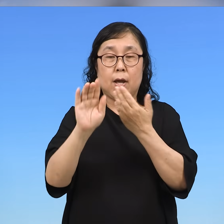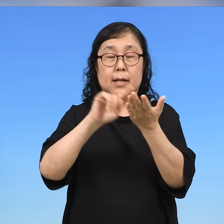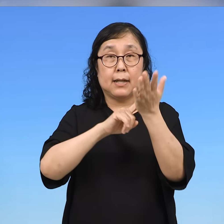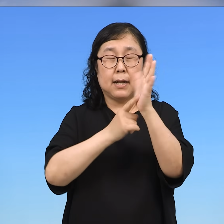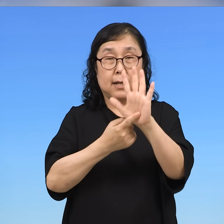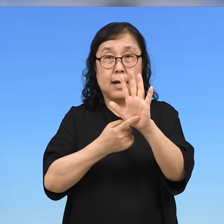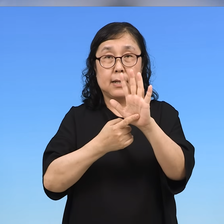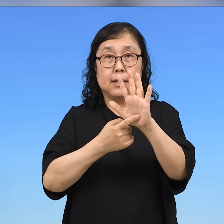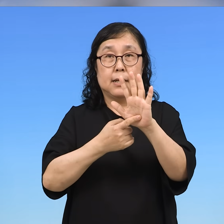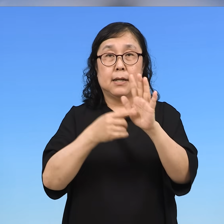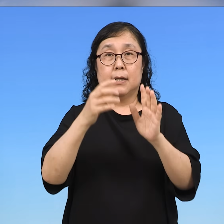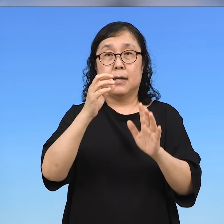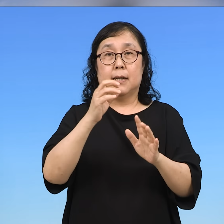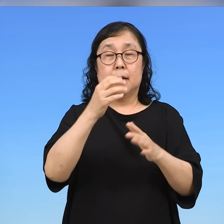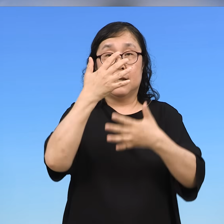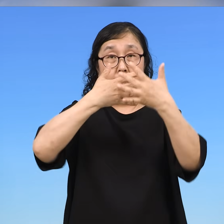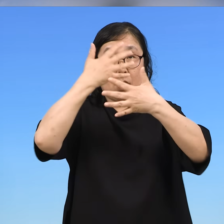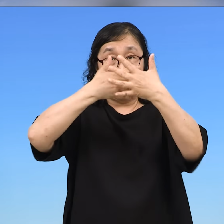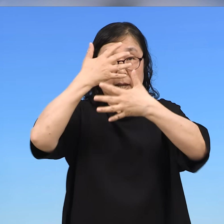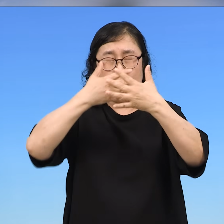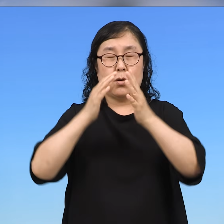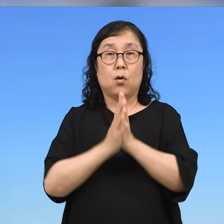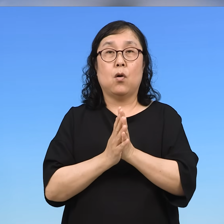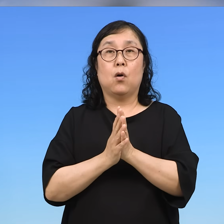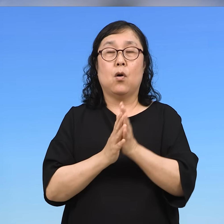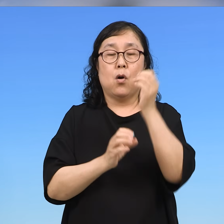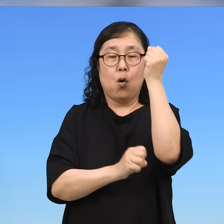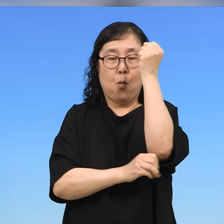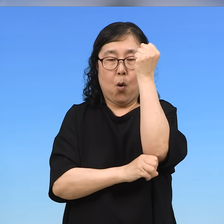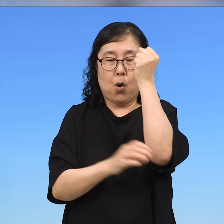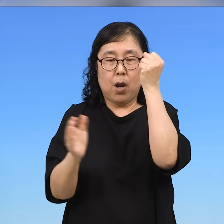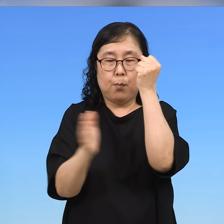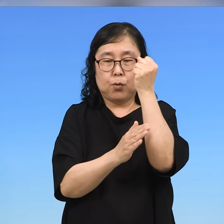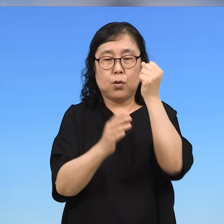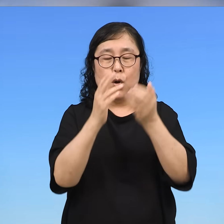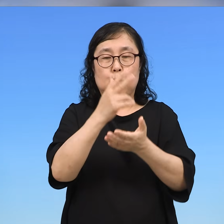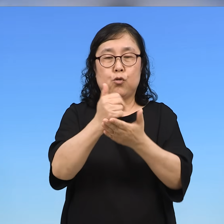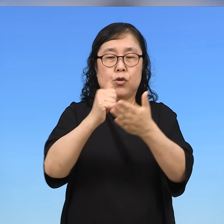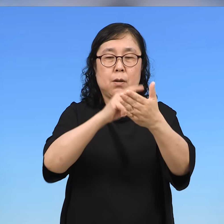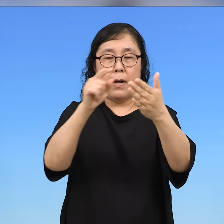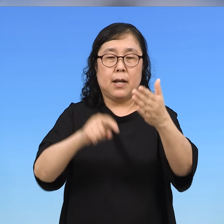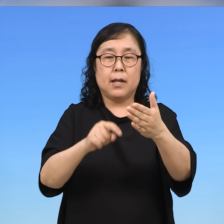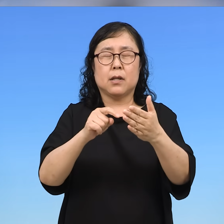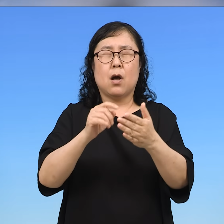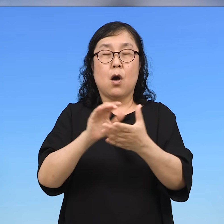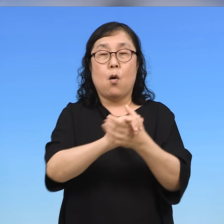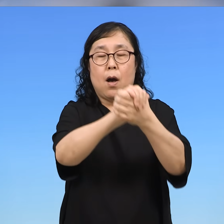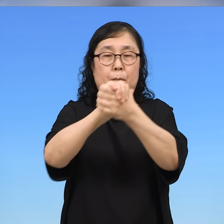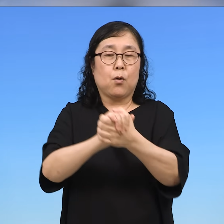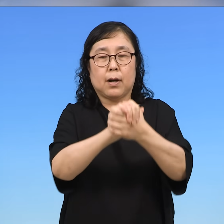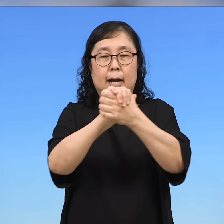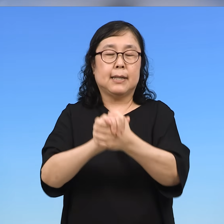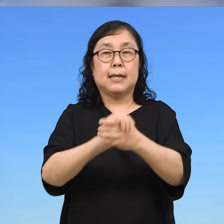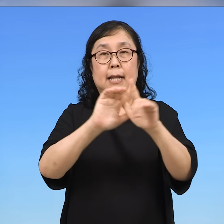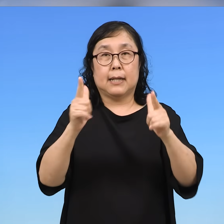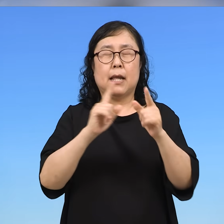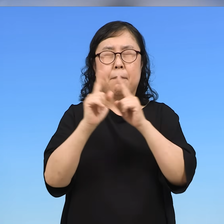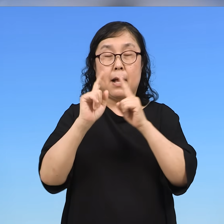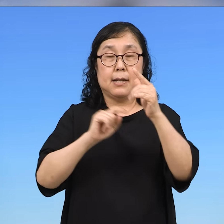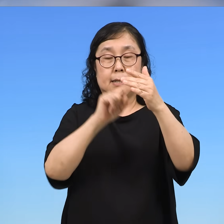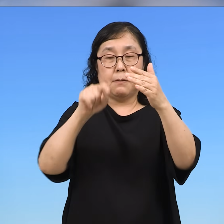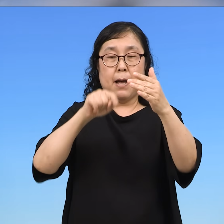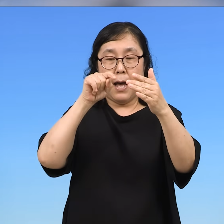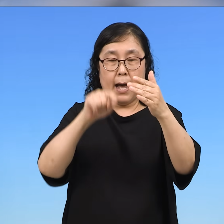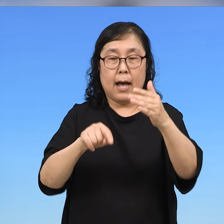그 영상도요, 들어보니까 원래부터 그렇게 주님 안에서 화목했던 가정이 아니래요. 말씀 안에서